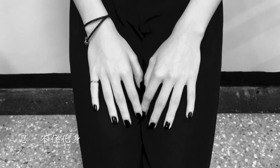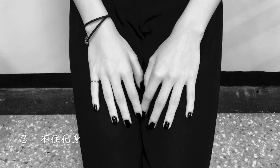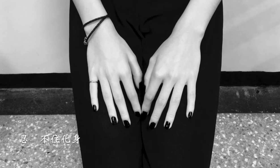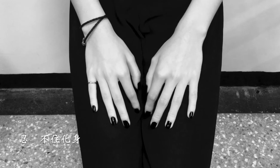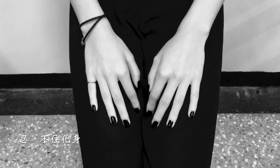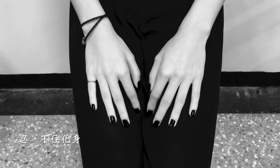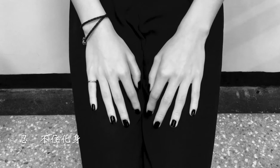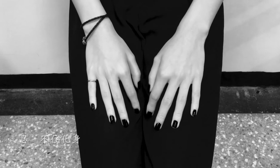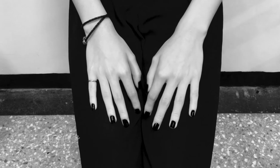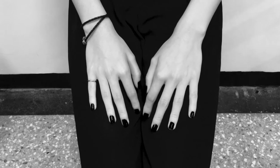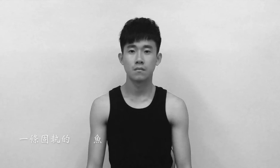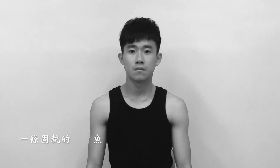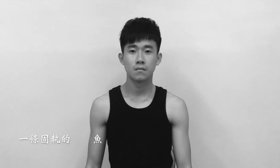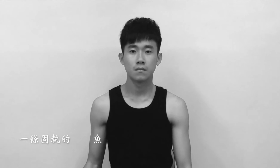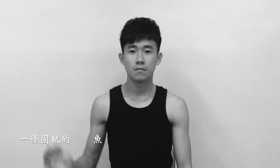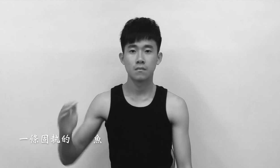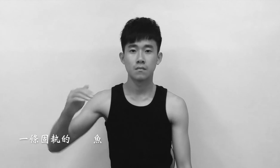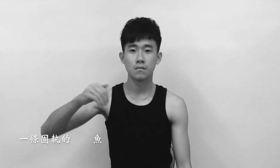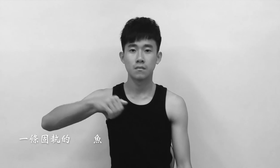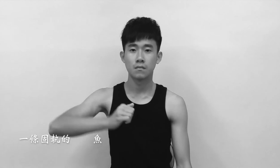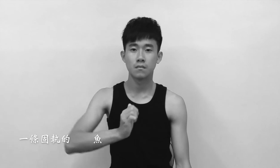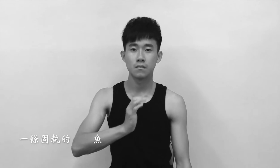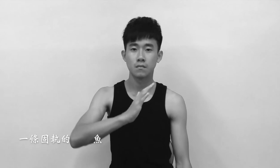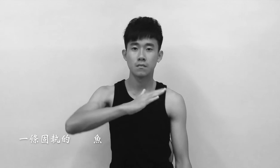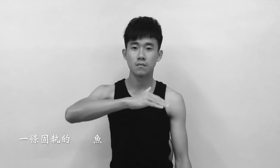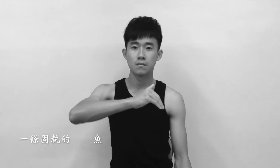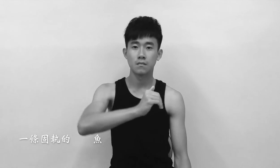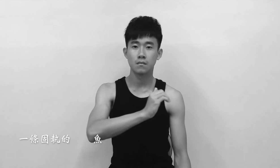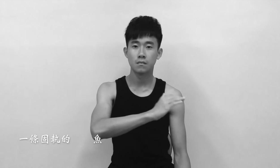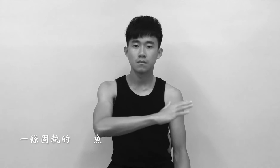忍不住化身一条固执的鱼，